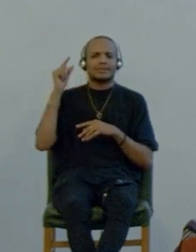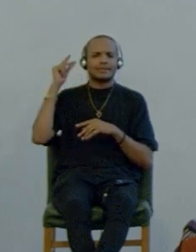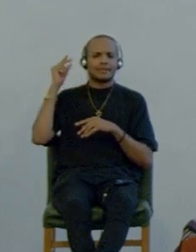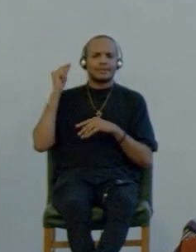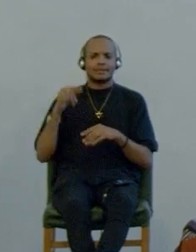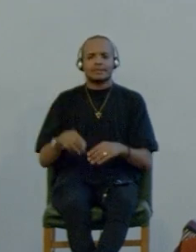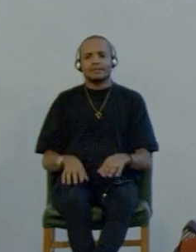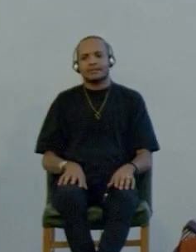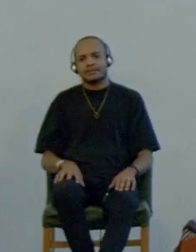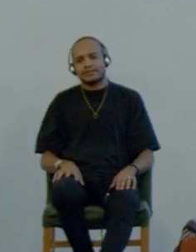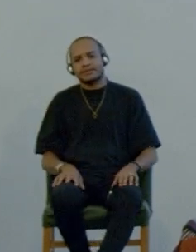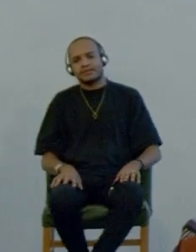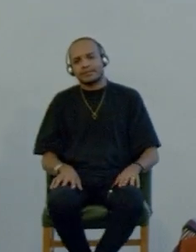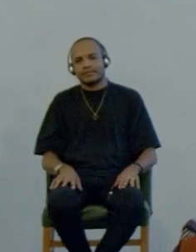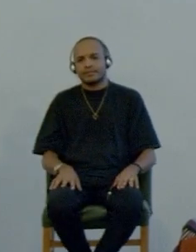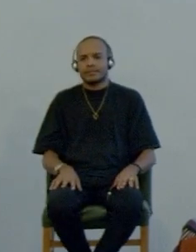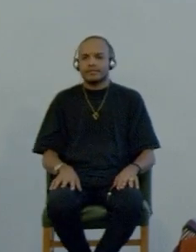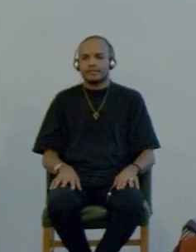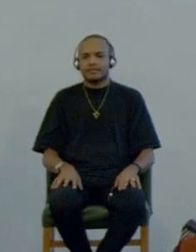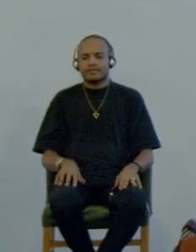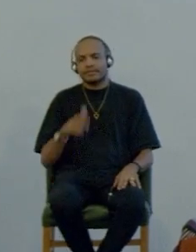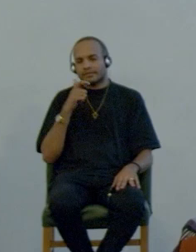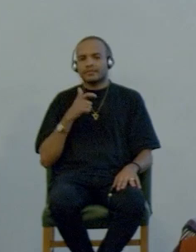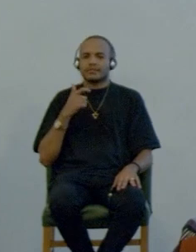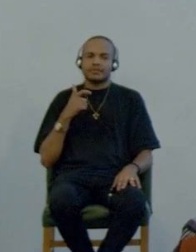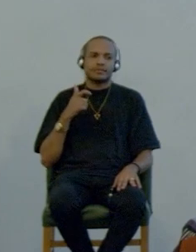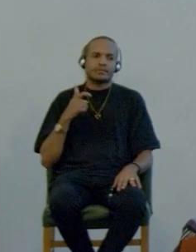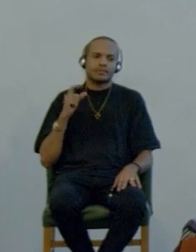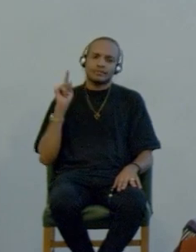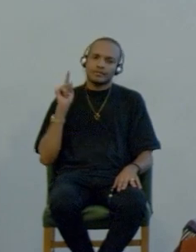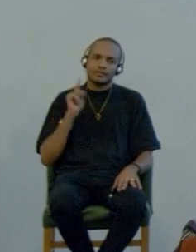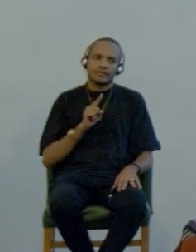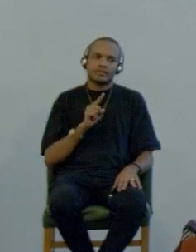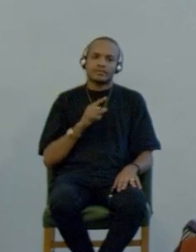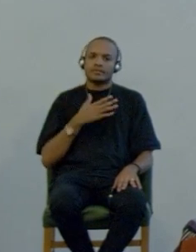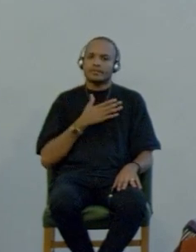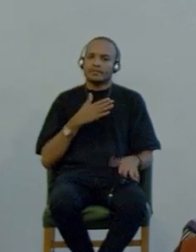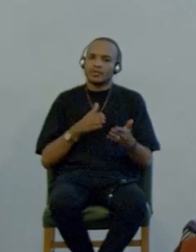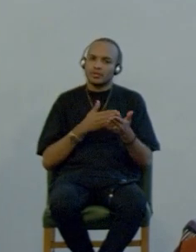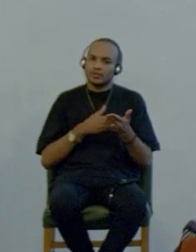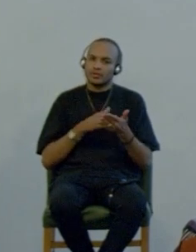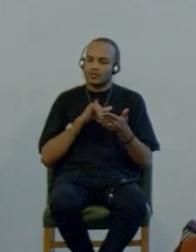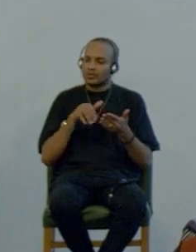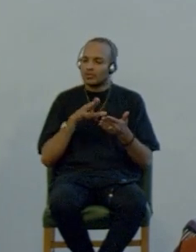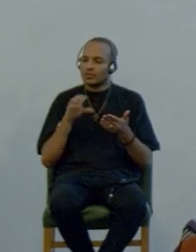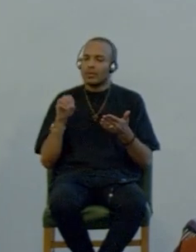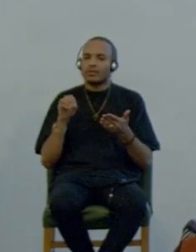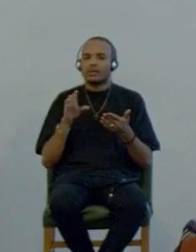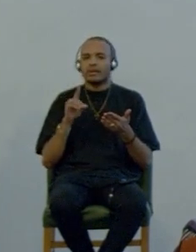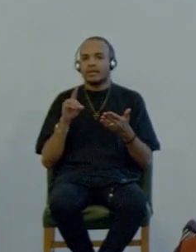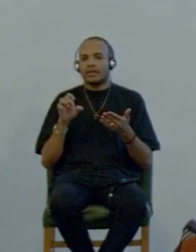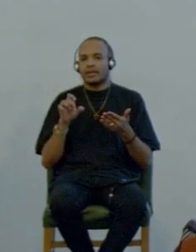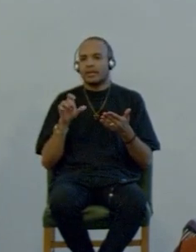je suis venue avec dans mon sac cet étrange livre de Jean de Léry, Voyage en terre de Brésil,